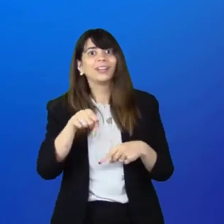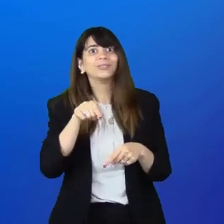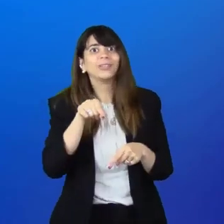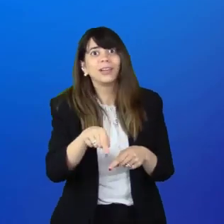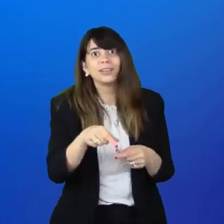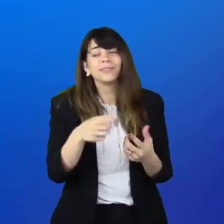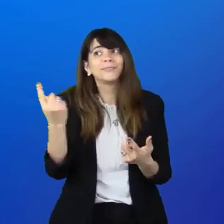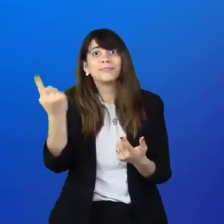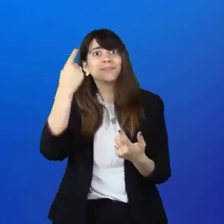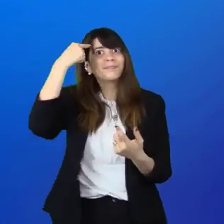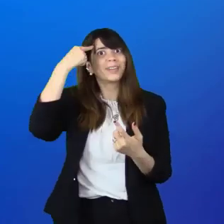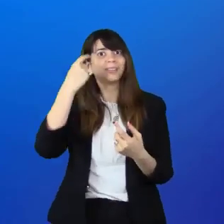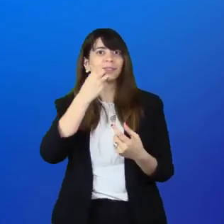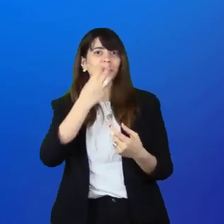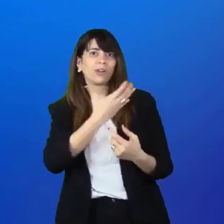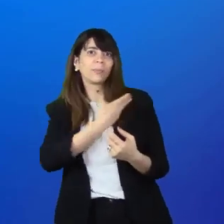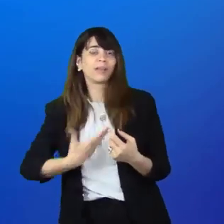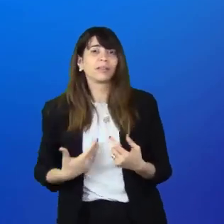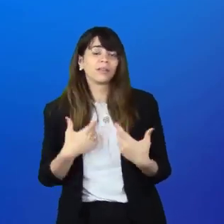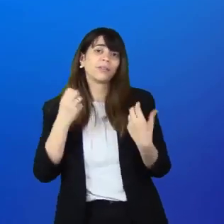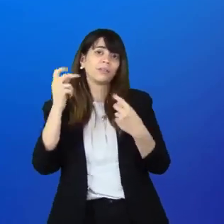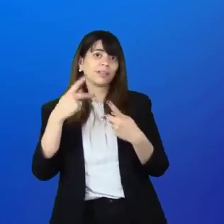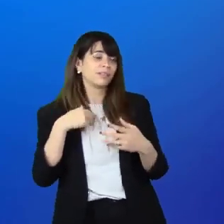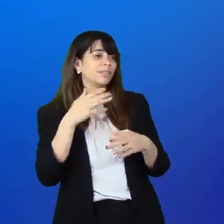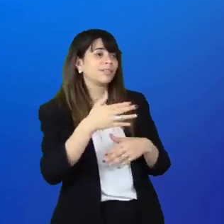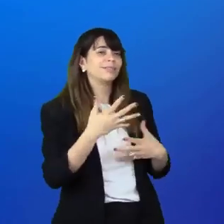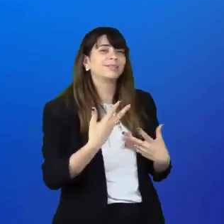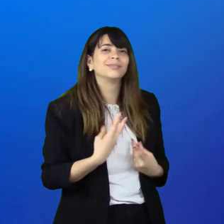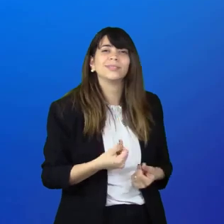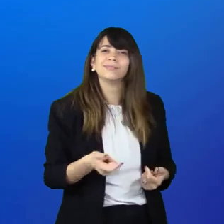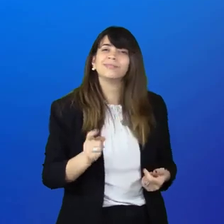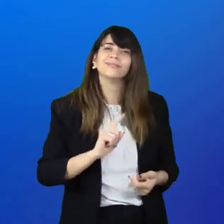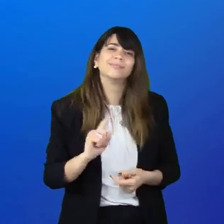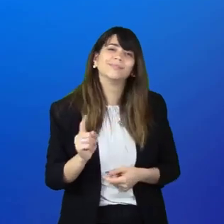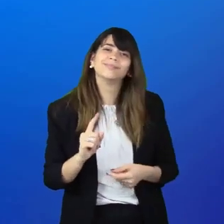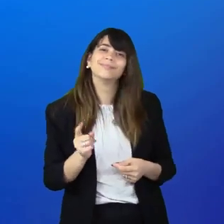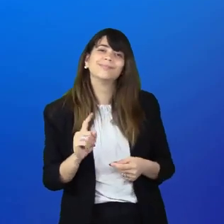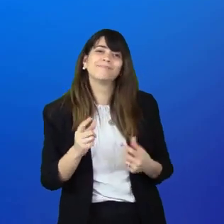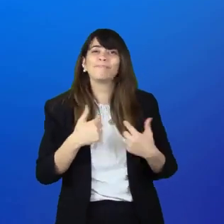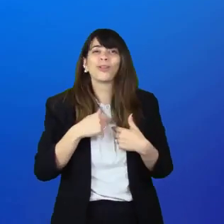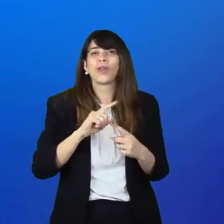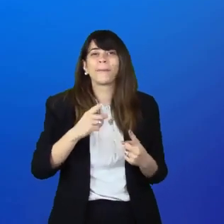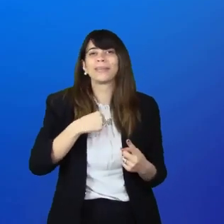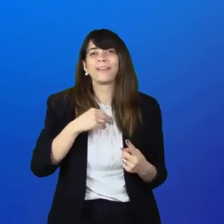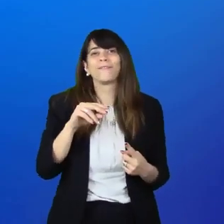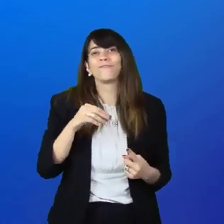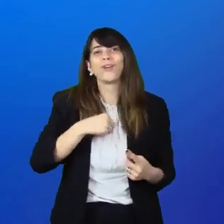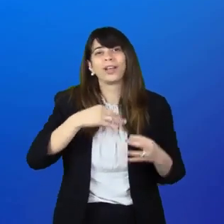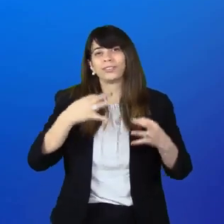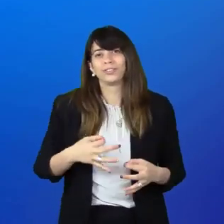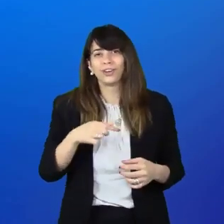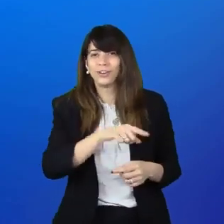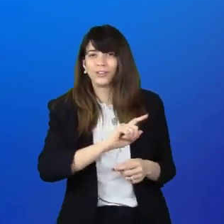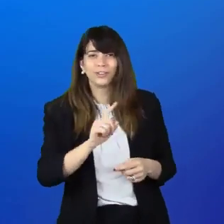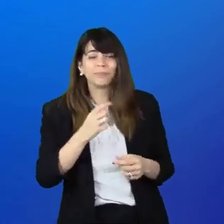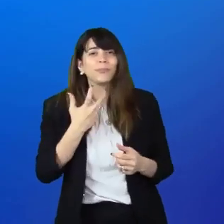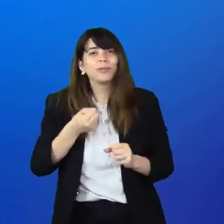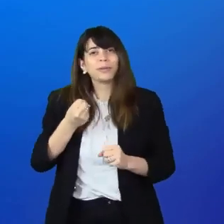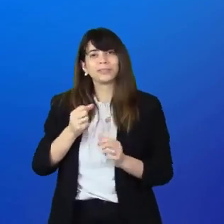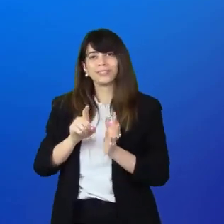Montevideo. Por este motivo, las personas pensaron que lo mejor para mí era estudiar magisterio, pero no era mi vocación, no era realmente mi vocación.